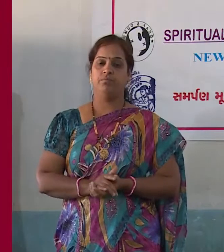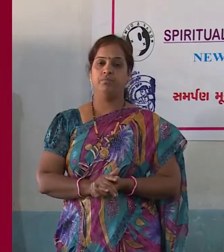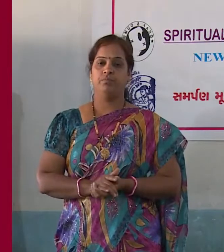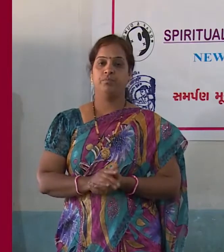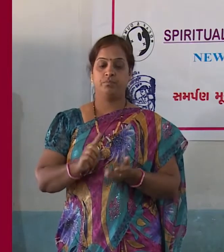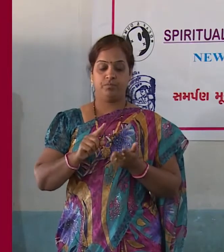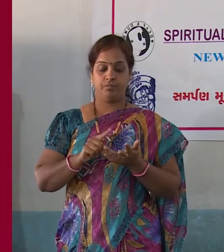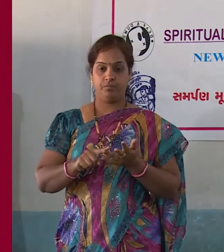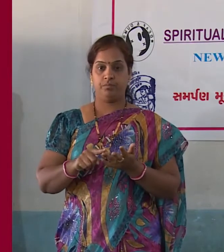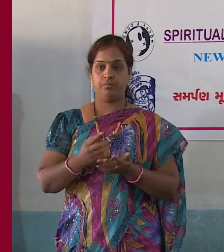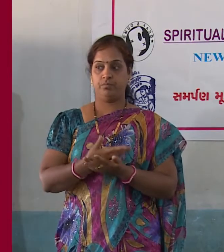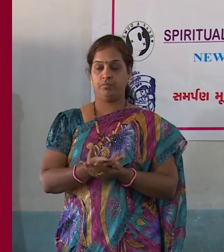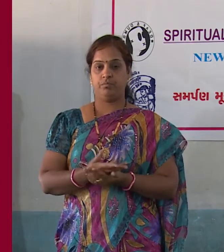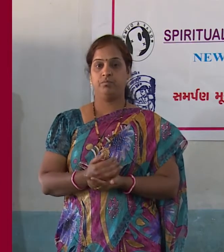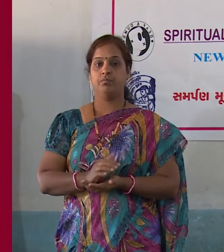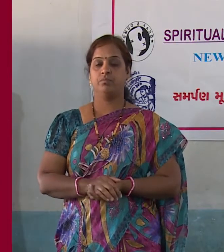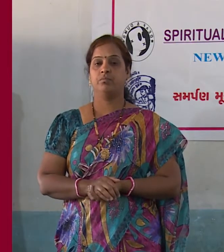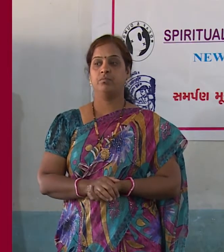अगला चित्र है आत्मदर्शन।